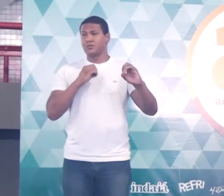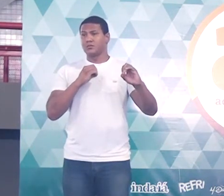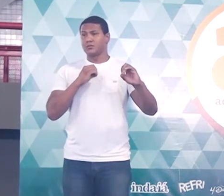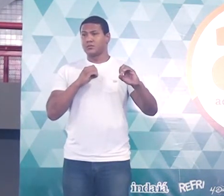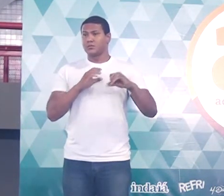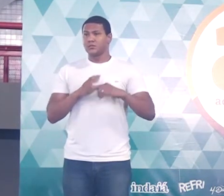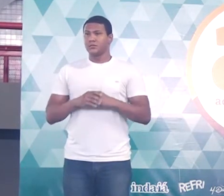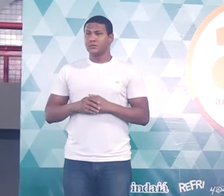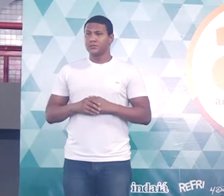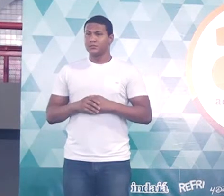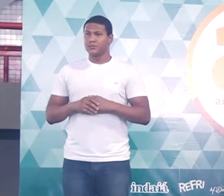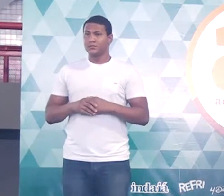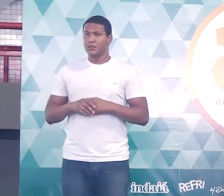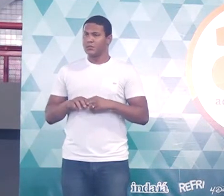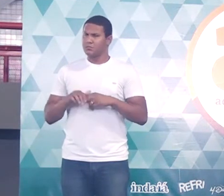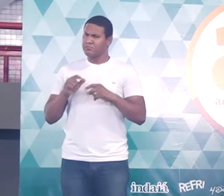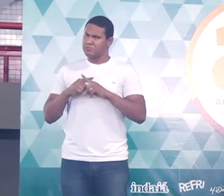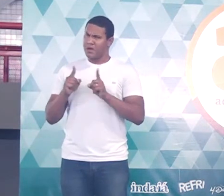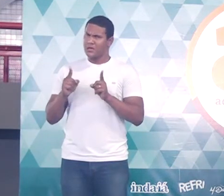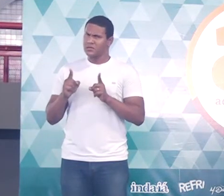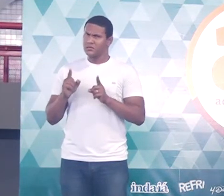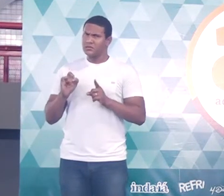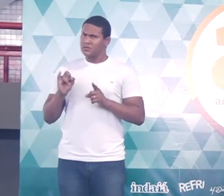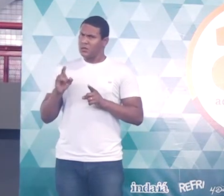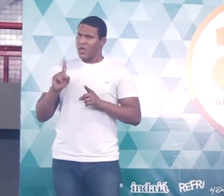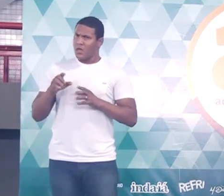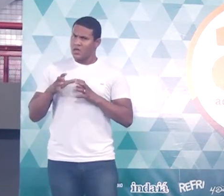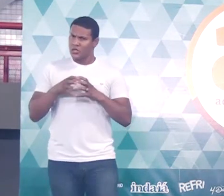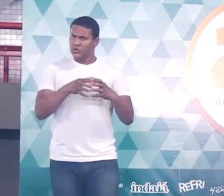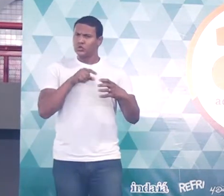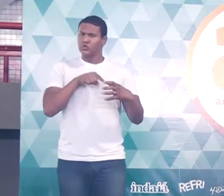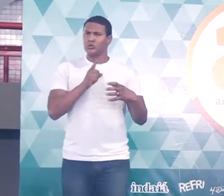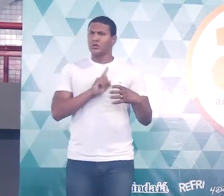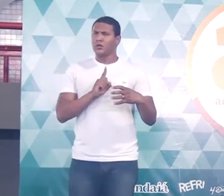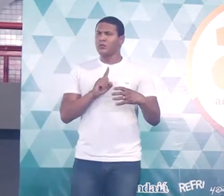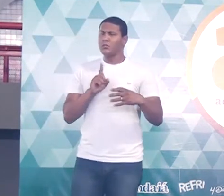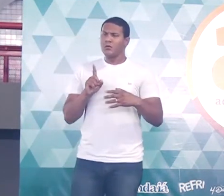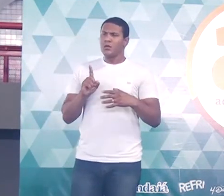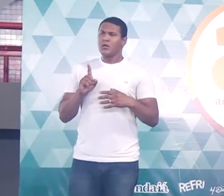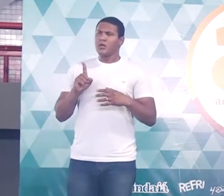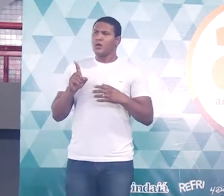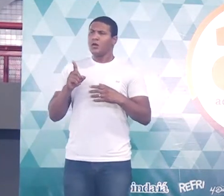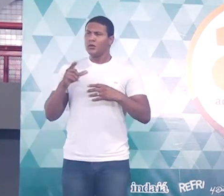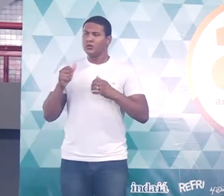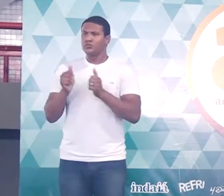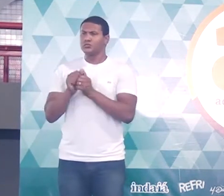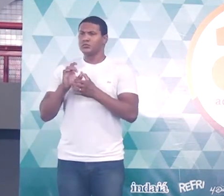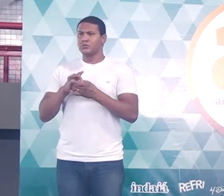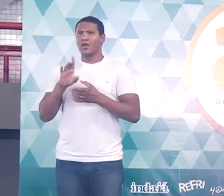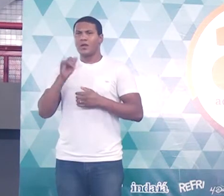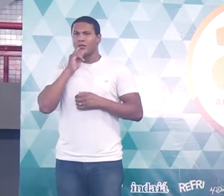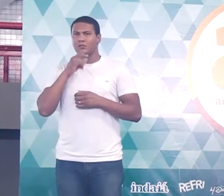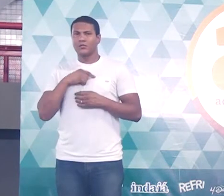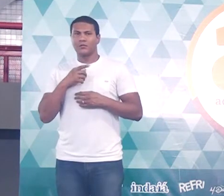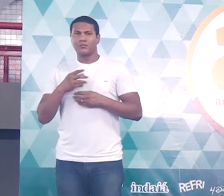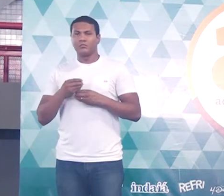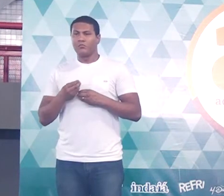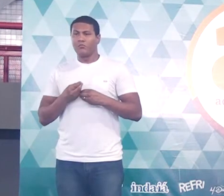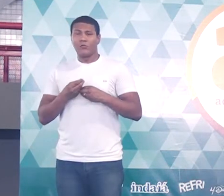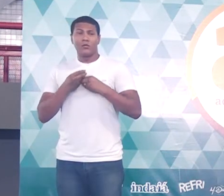de um sistema isolado. Ai, professor, e se não for isolado? Vamos supor que eu saí e comprei 10 rosas. Só chegou 7 para